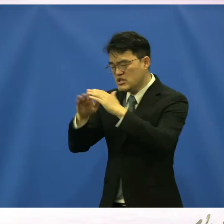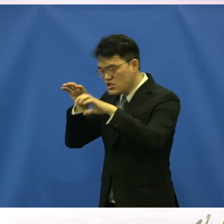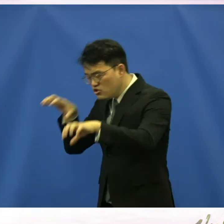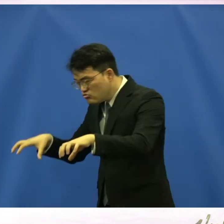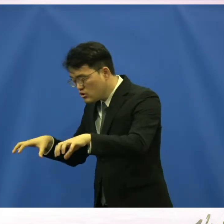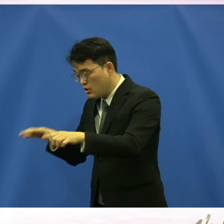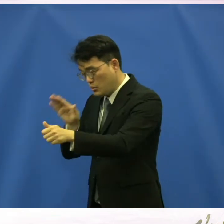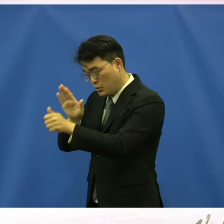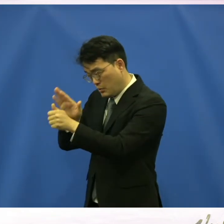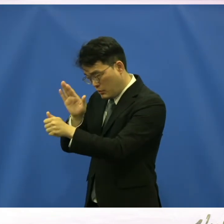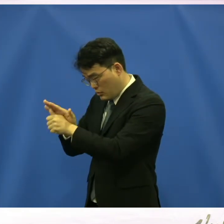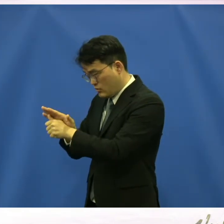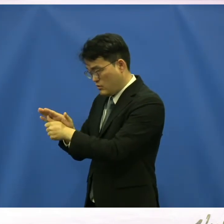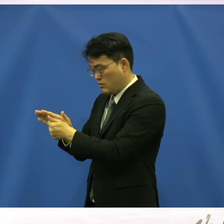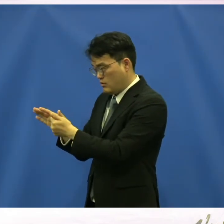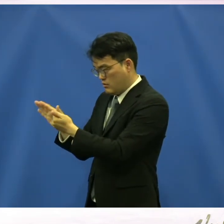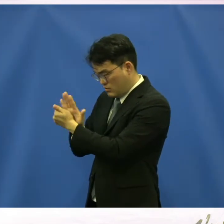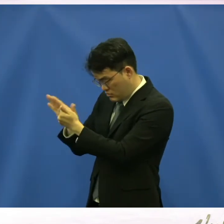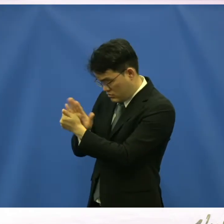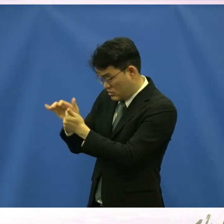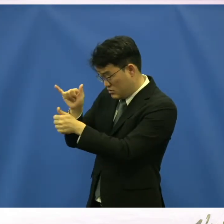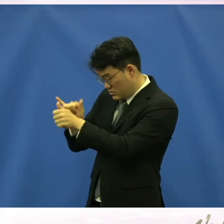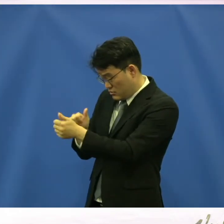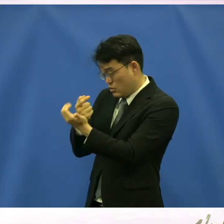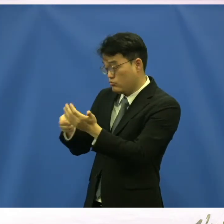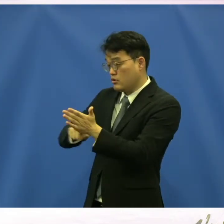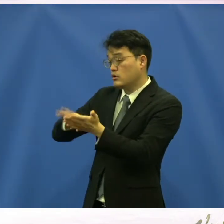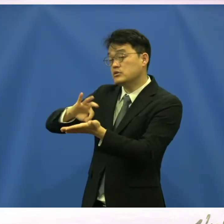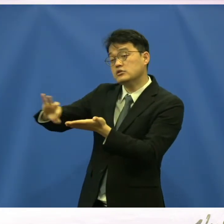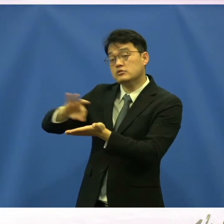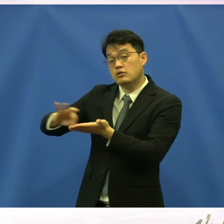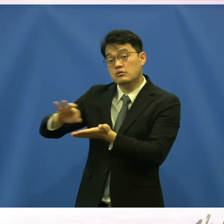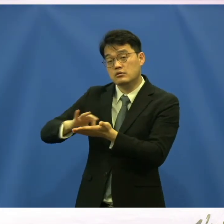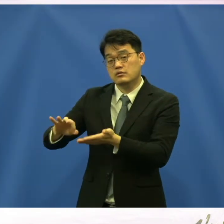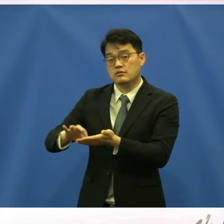주님을 위해 생명을 드리는 삶은 비극이 아닙니다. 그래서 낭비가 아닙니다.